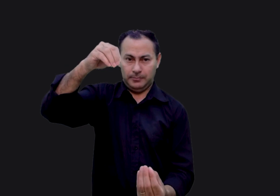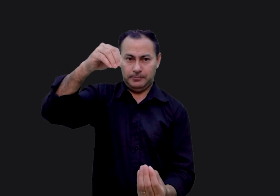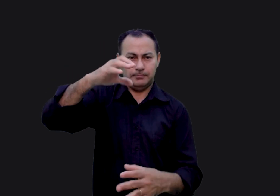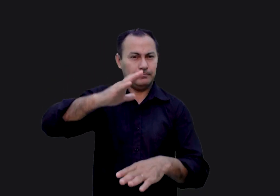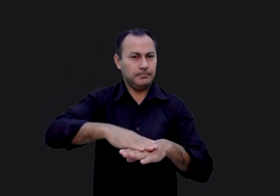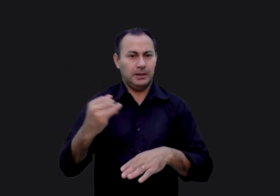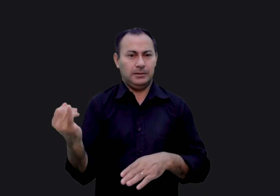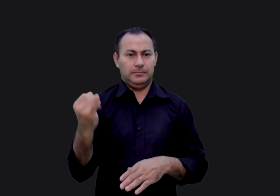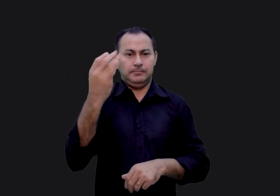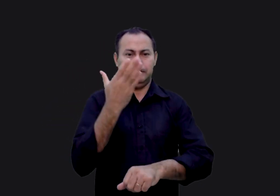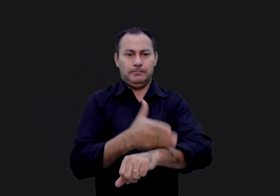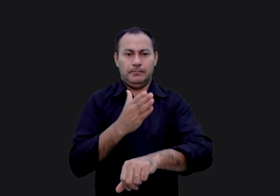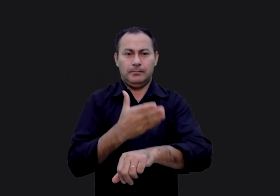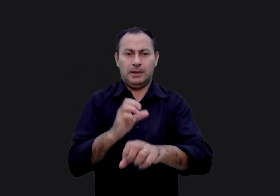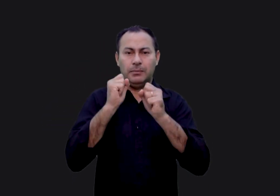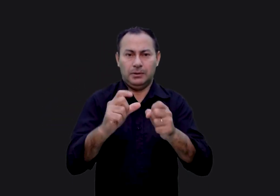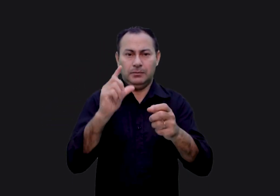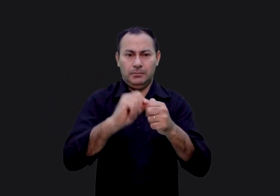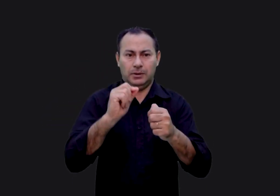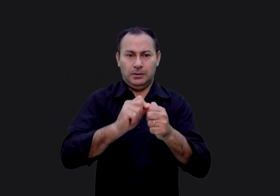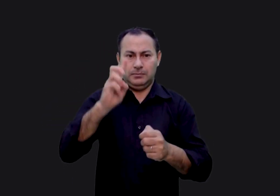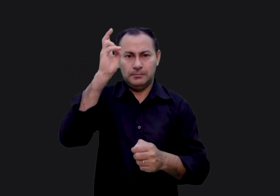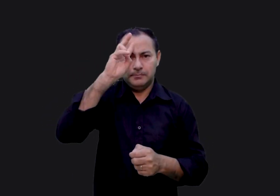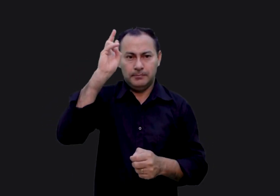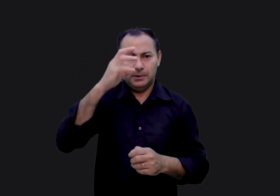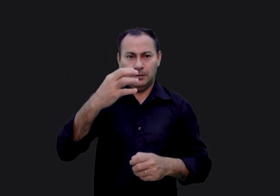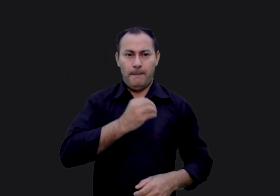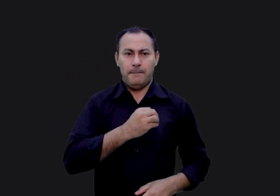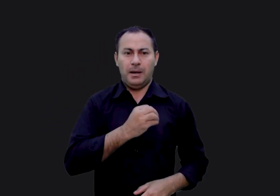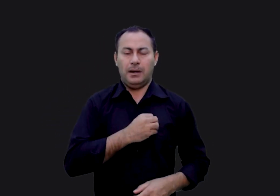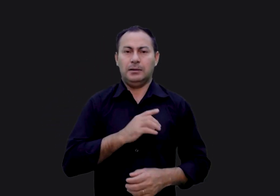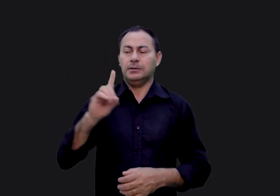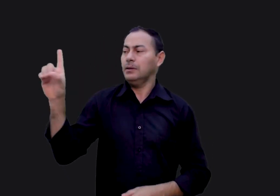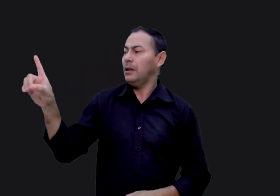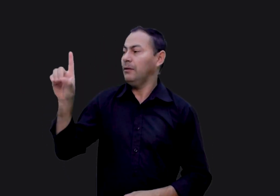é uma das mais importantes aplicações que podemos fazer com a história do pecado de Davi.